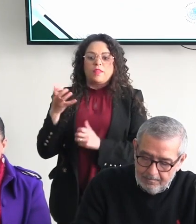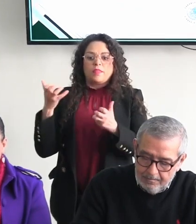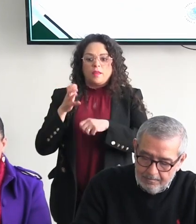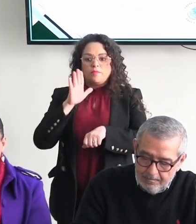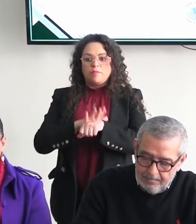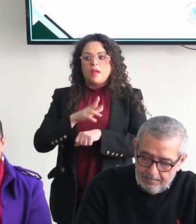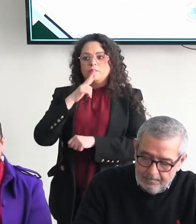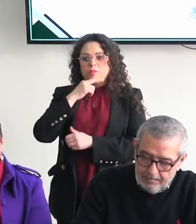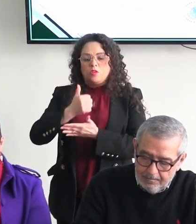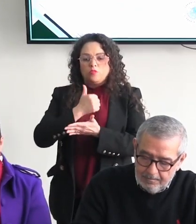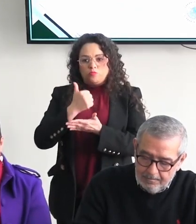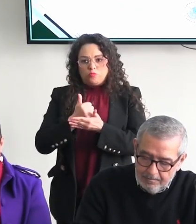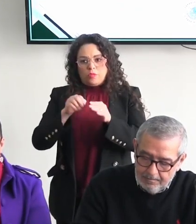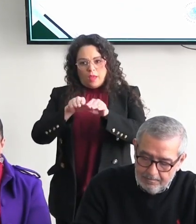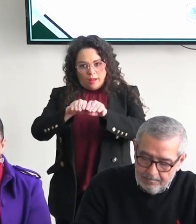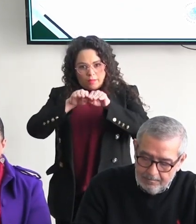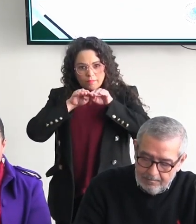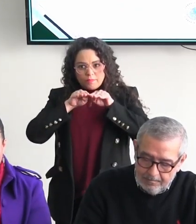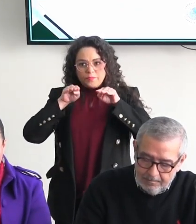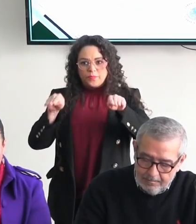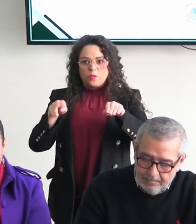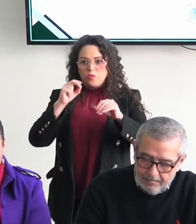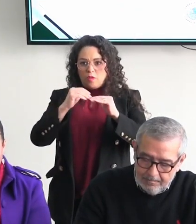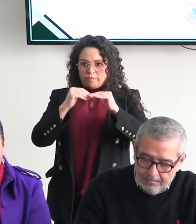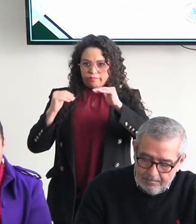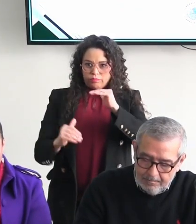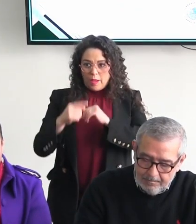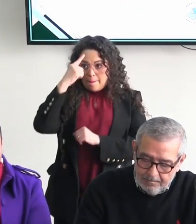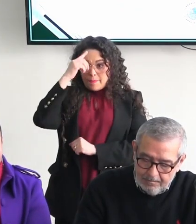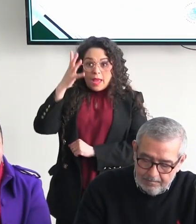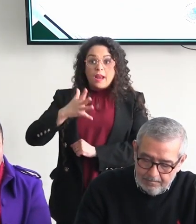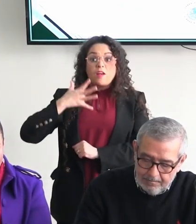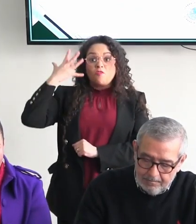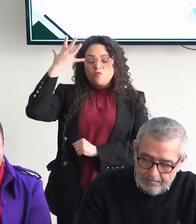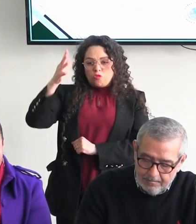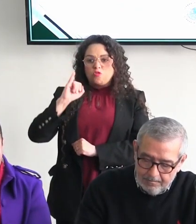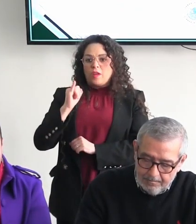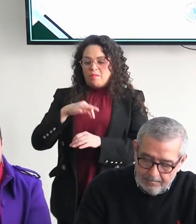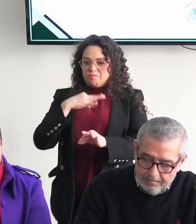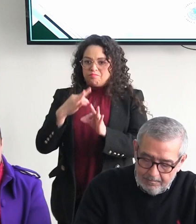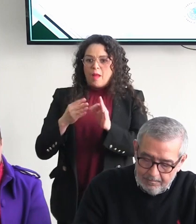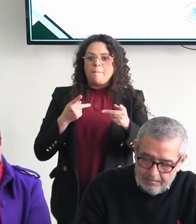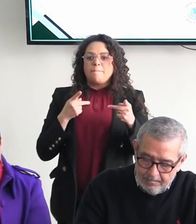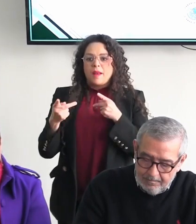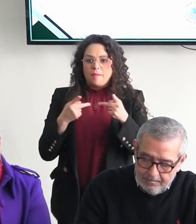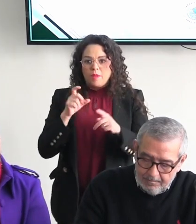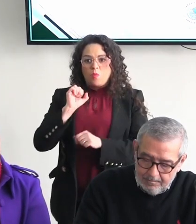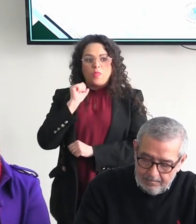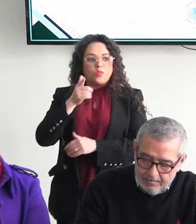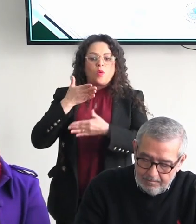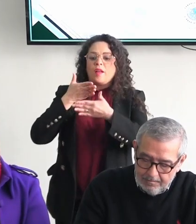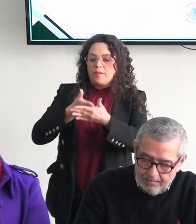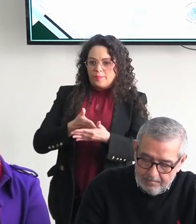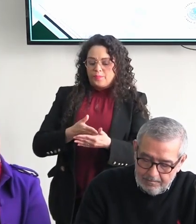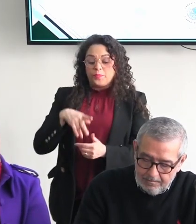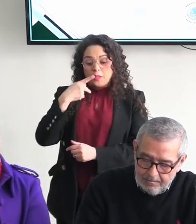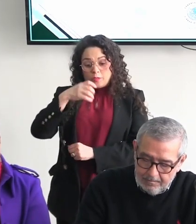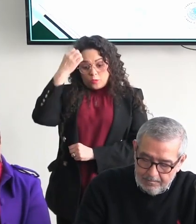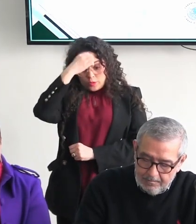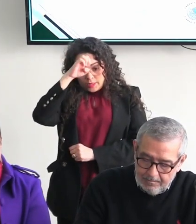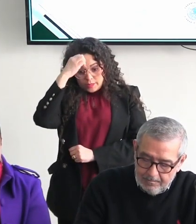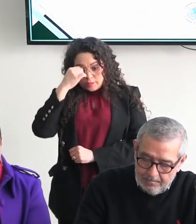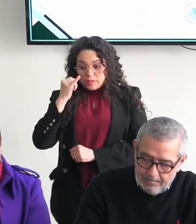más equitativa y preparada para los retos del futuro. Le damos la más cordial bienvenida, confiando en que su experiencia